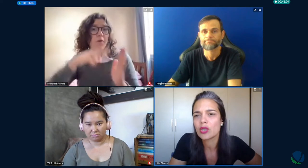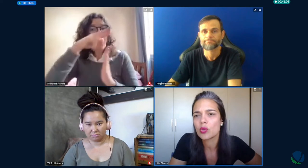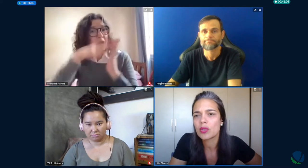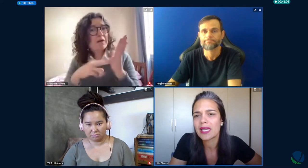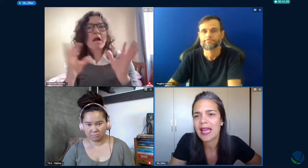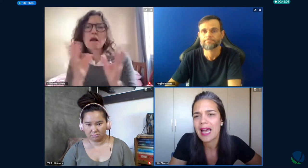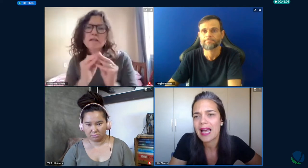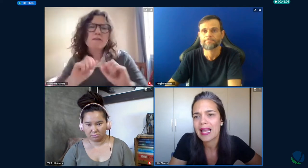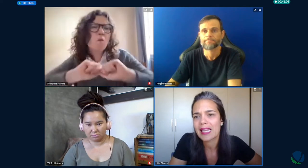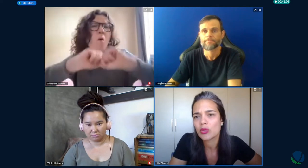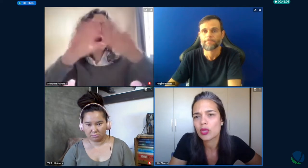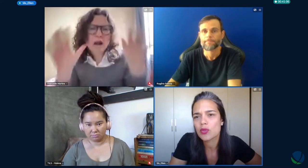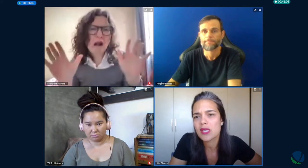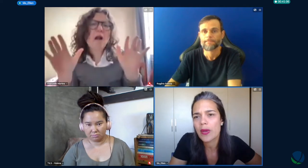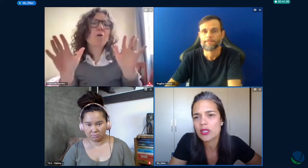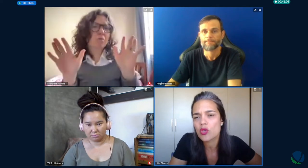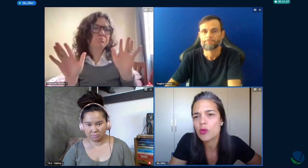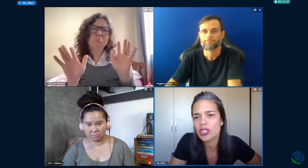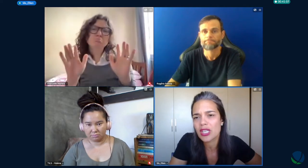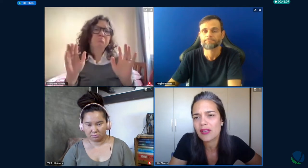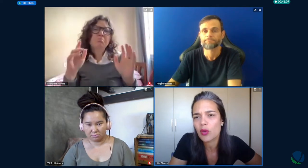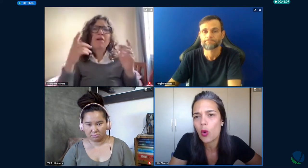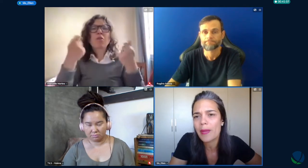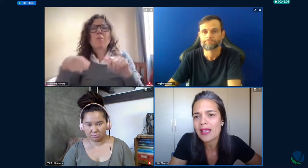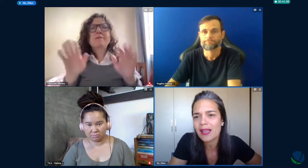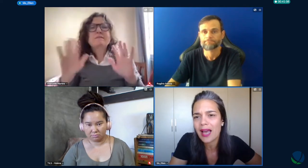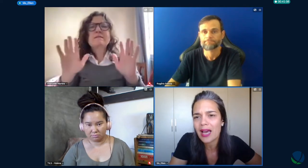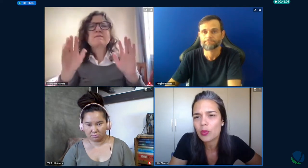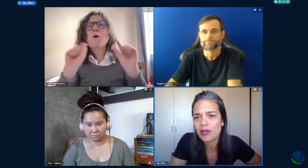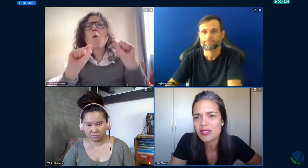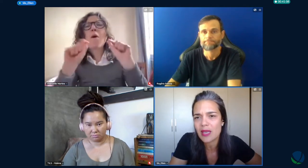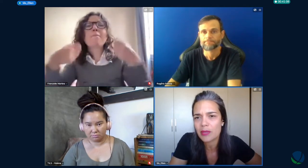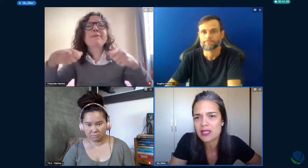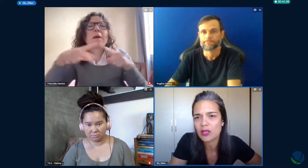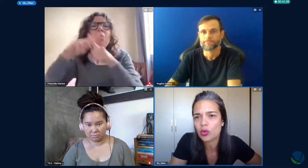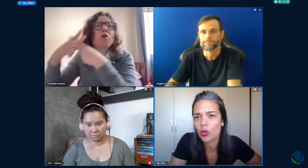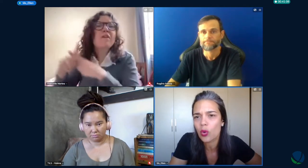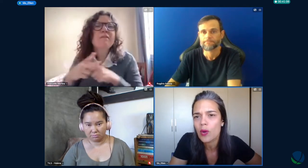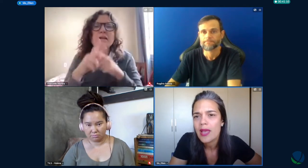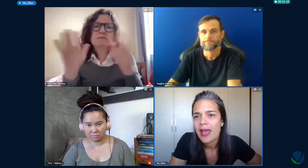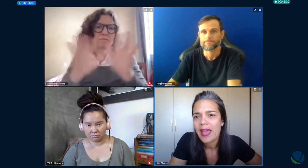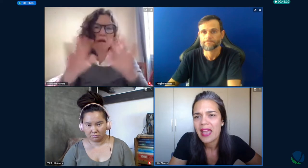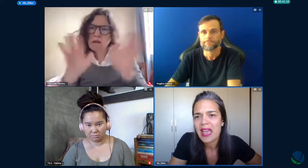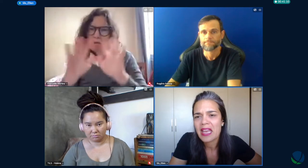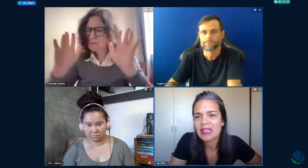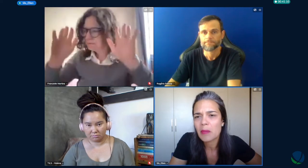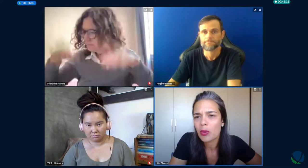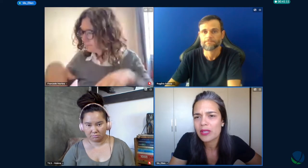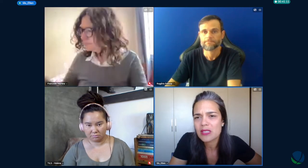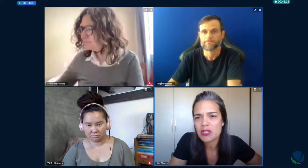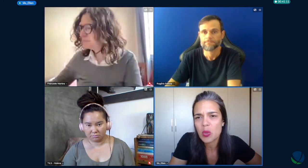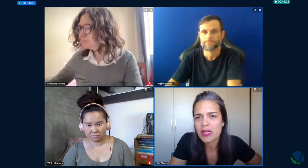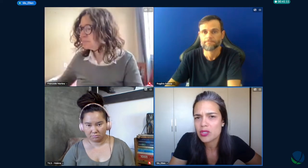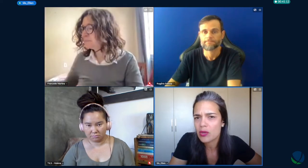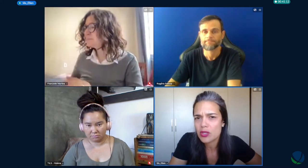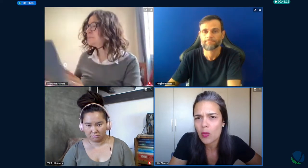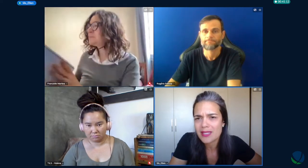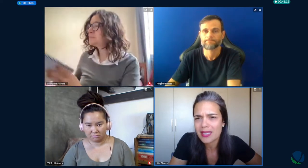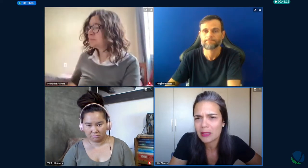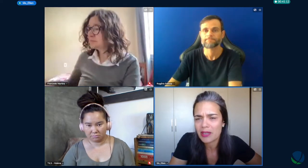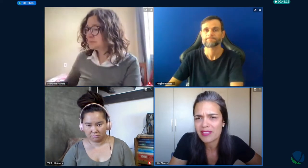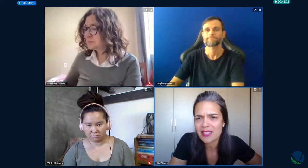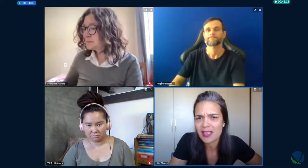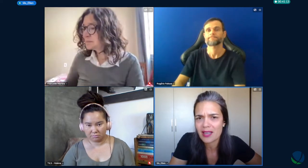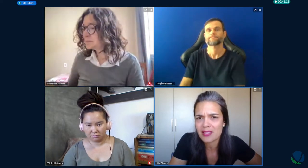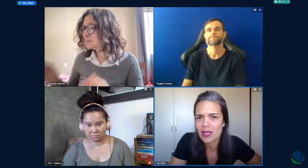durante a leitura, na leitura do seu resumo, eu achei que ficou bem claro o que você apresentou. Tem pouquíssimas correções ou